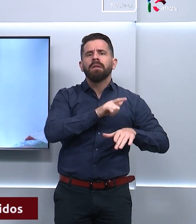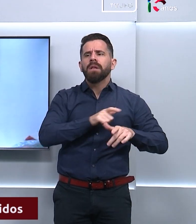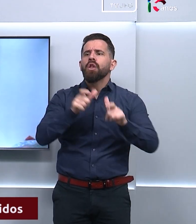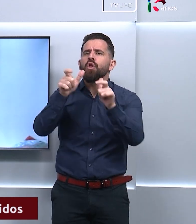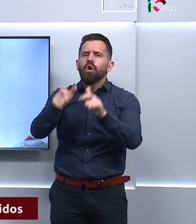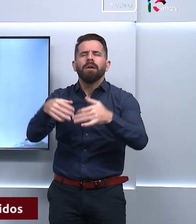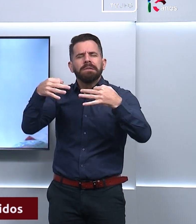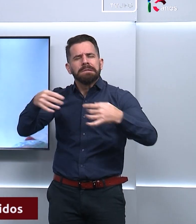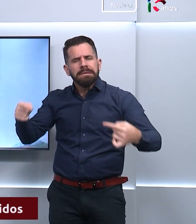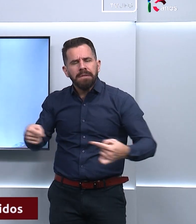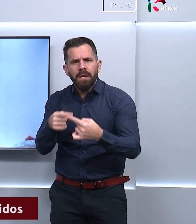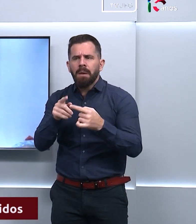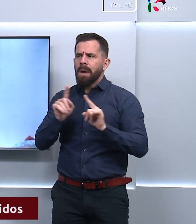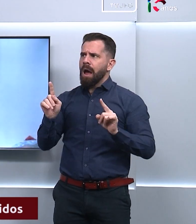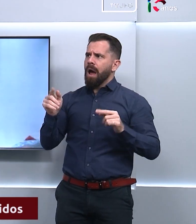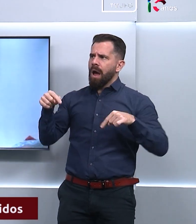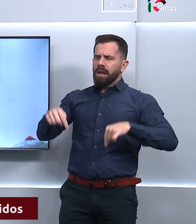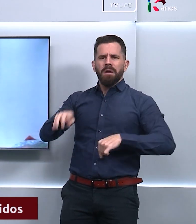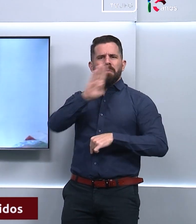às vésperas do fim desse prazo?